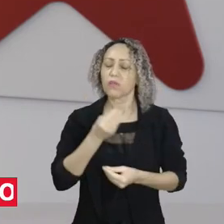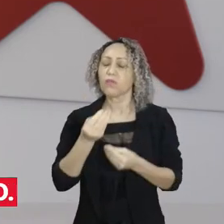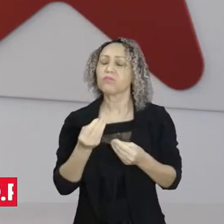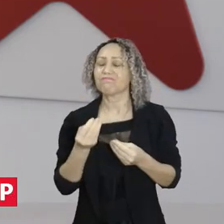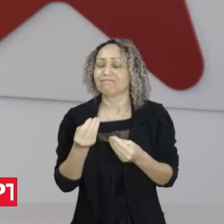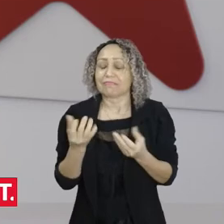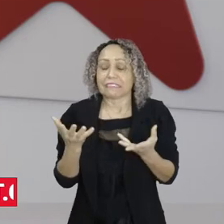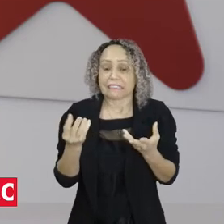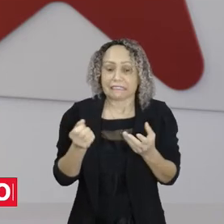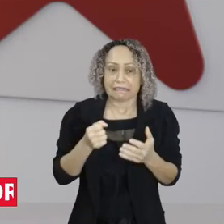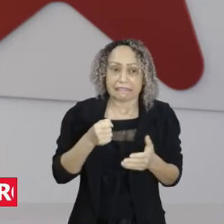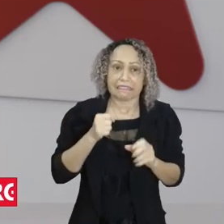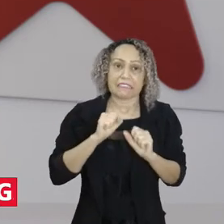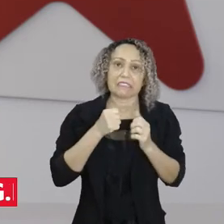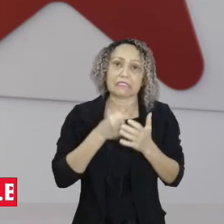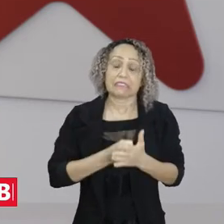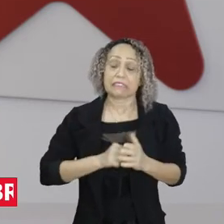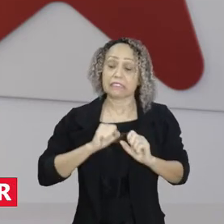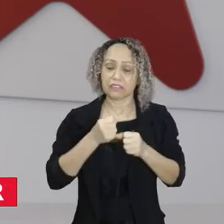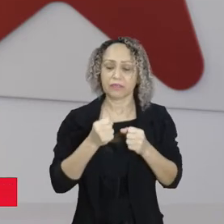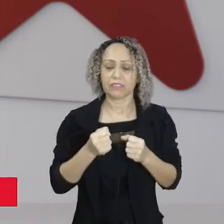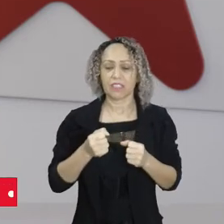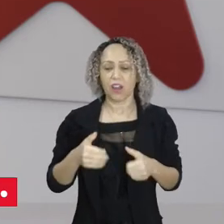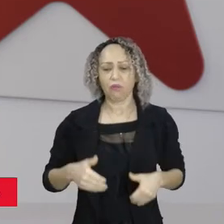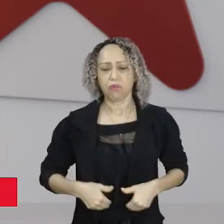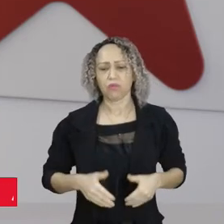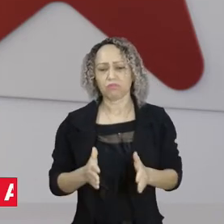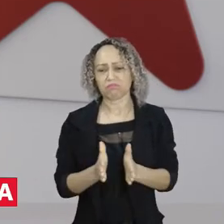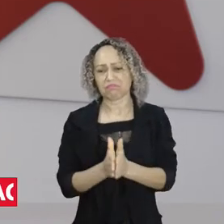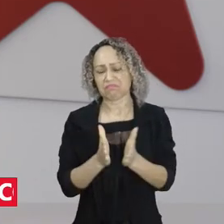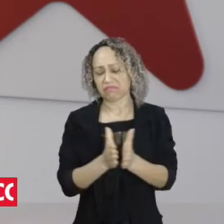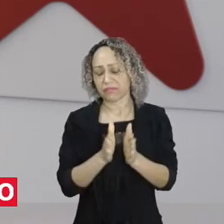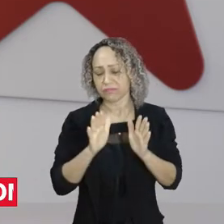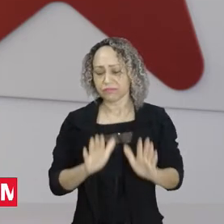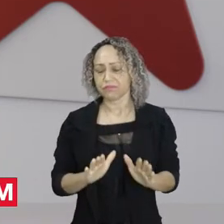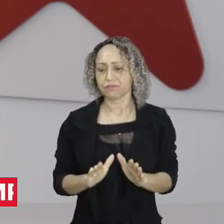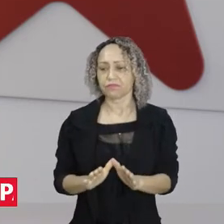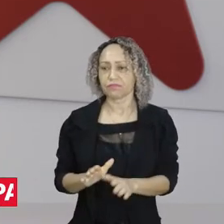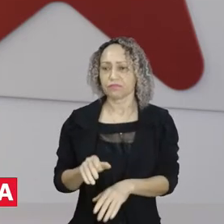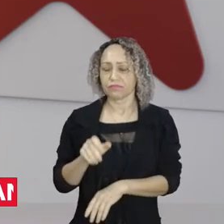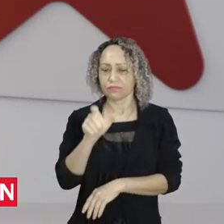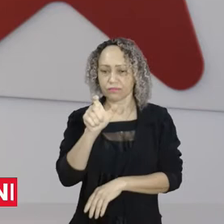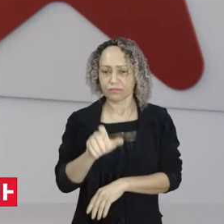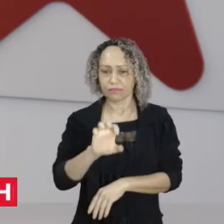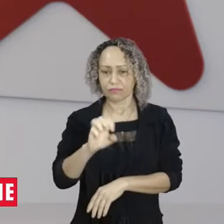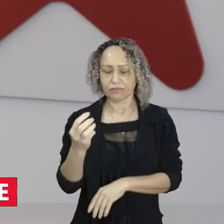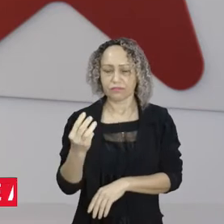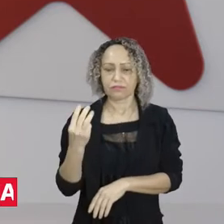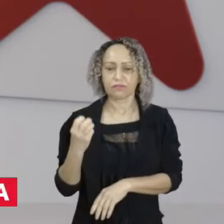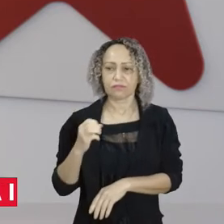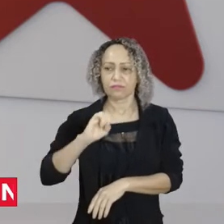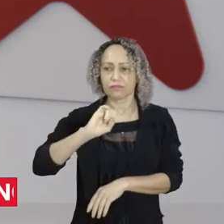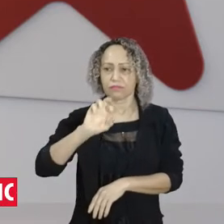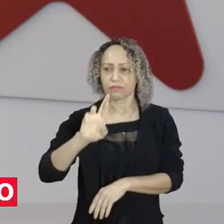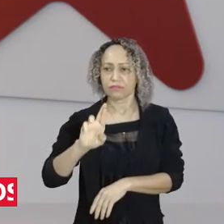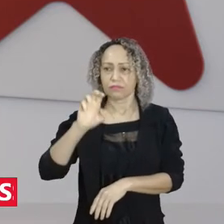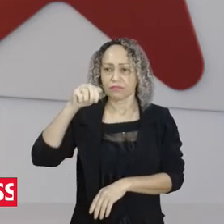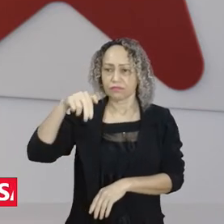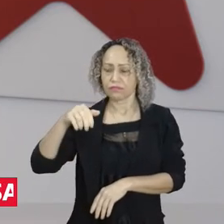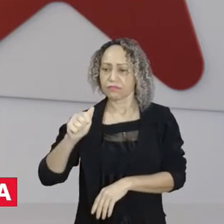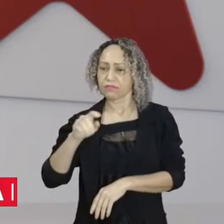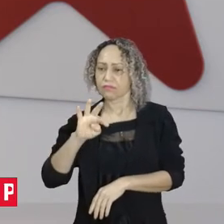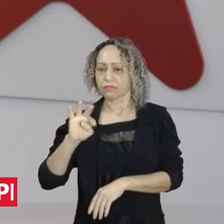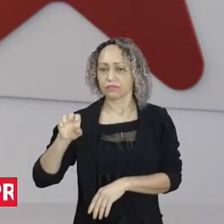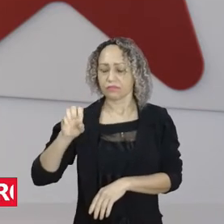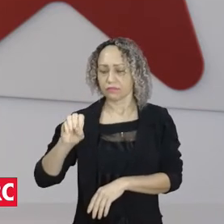O presidente da Sociedade Brasileira para o Progresso da Ciência e ex-ministro da Educação, Renato Janini, fala das consequências